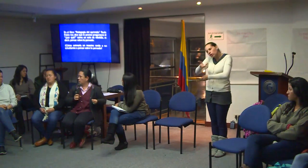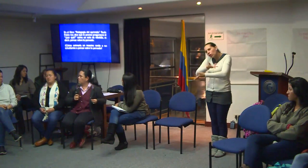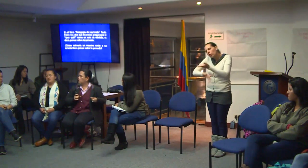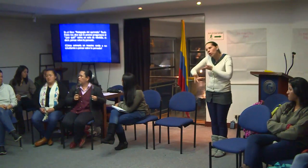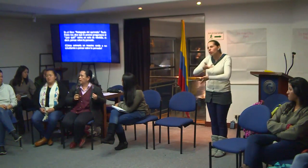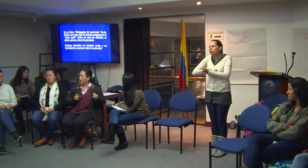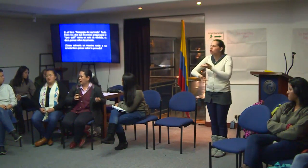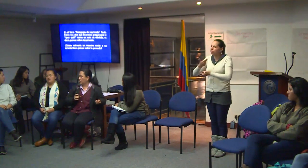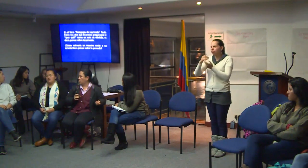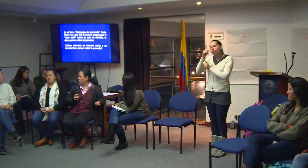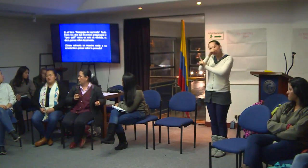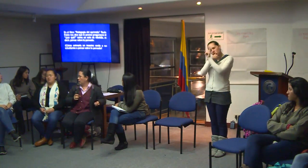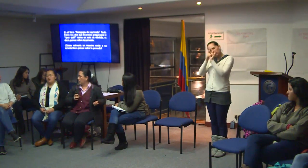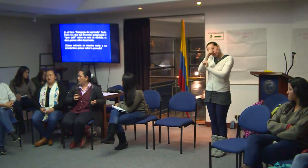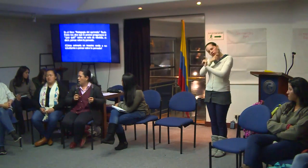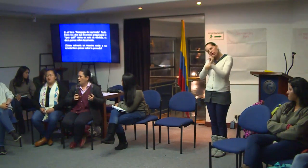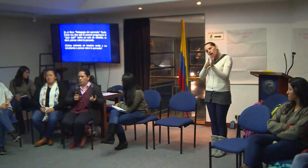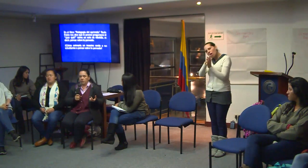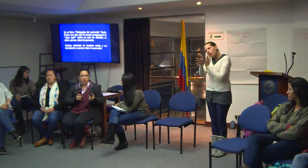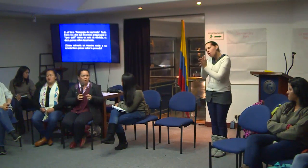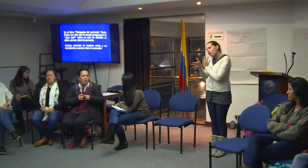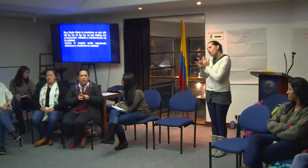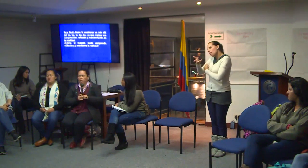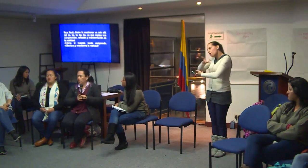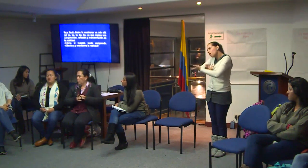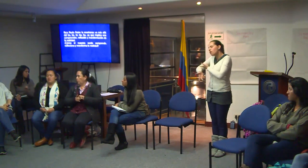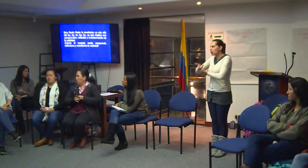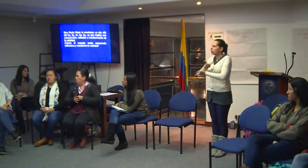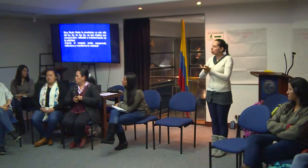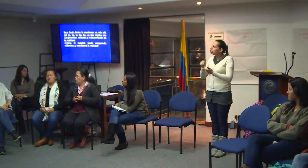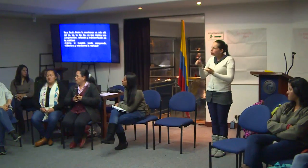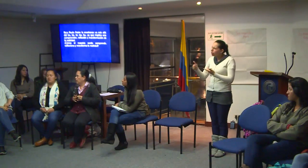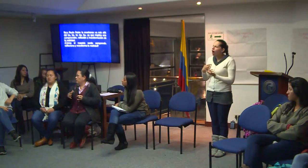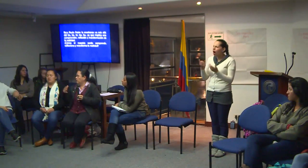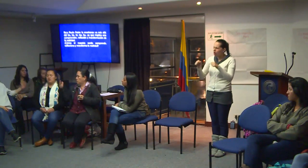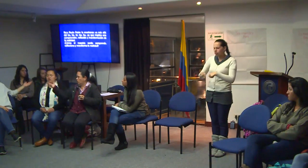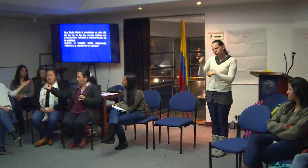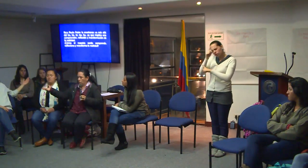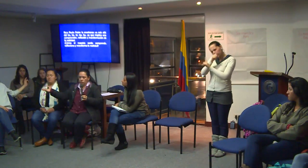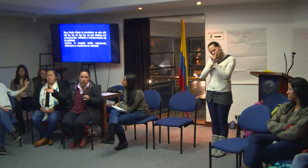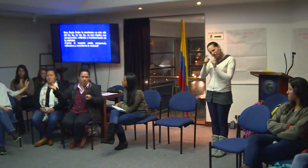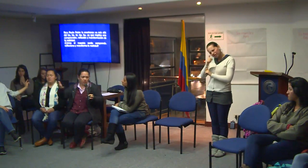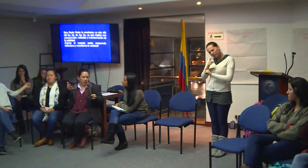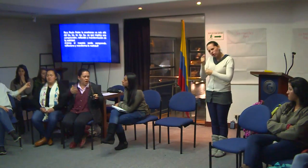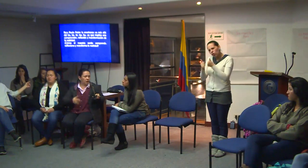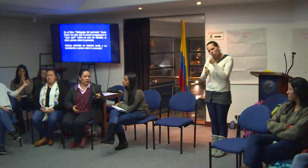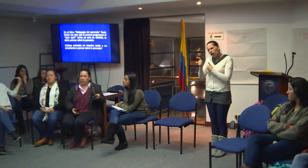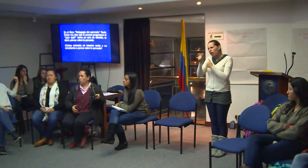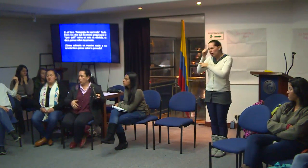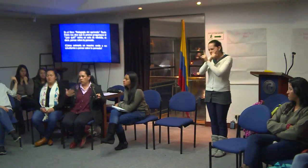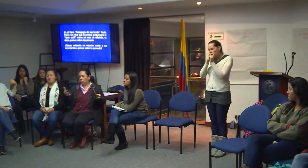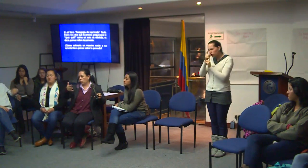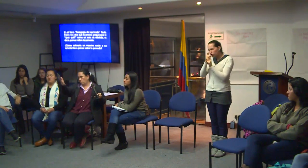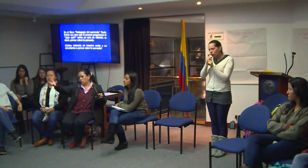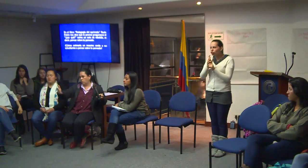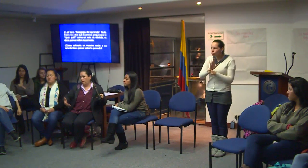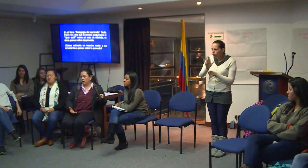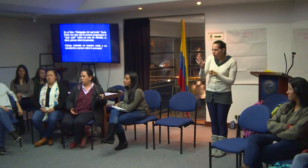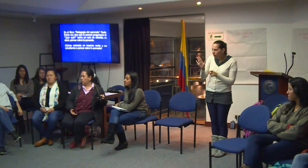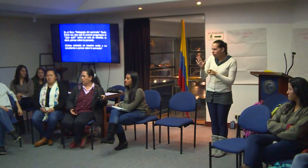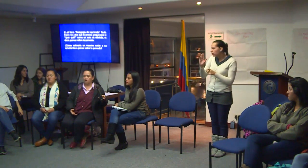que tenemos para que alrededor de él pues podamos ver qué podemos reflexionar con ustedes y luego con